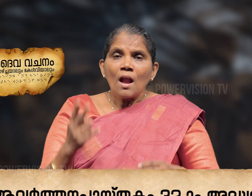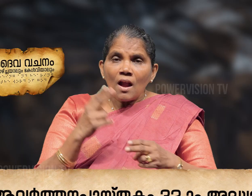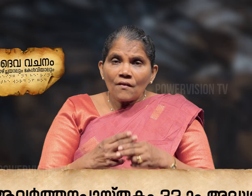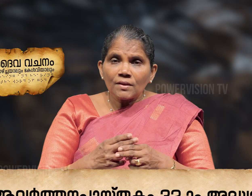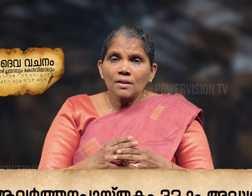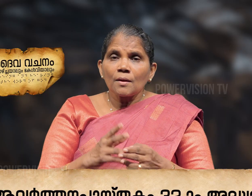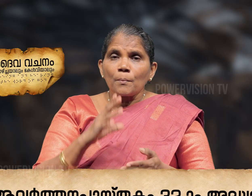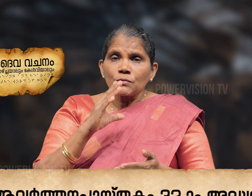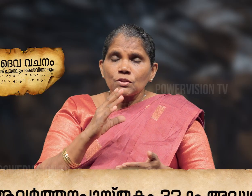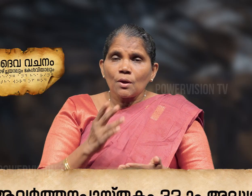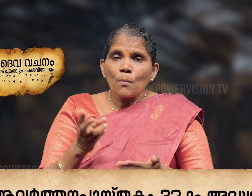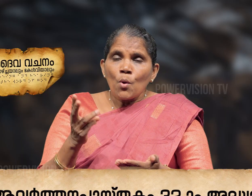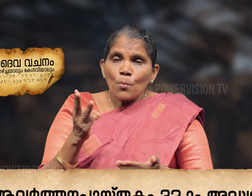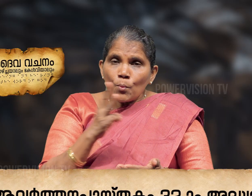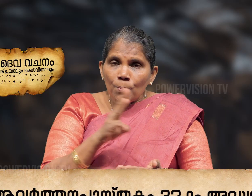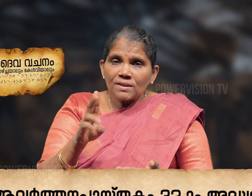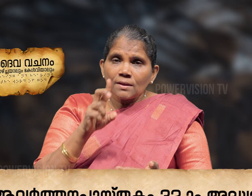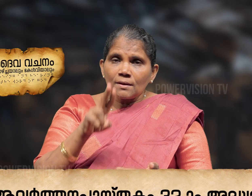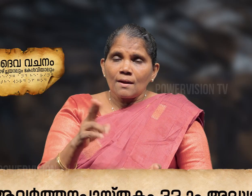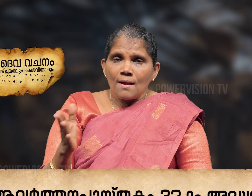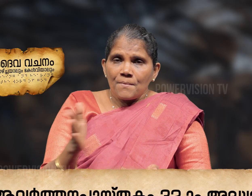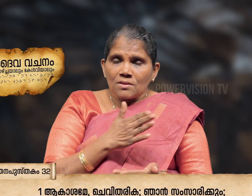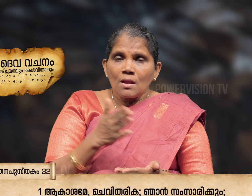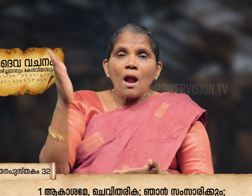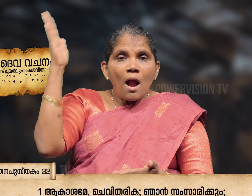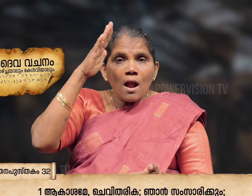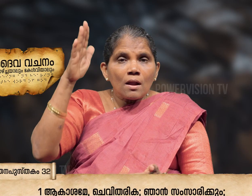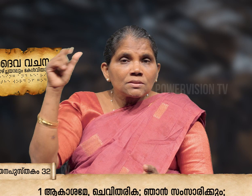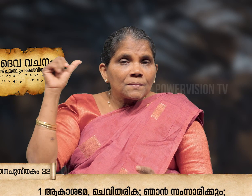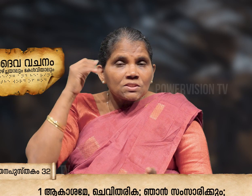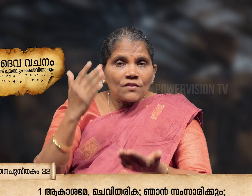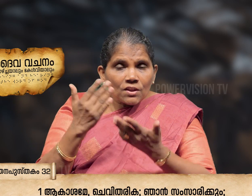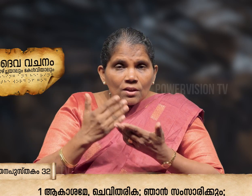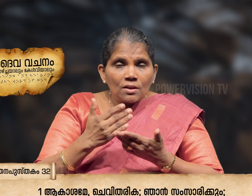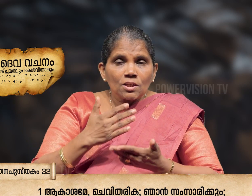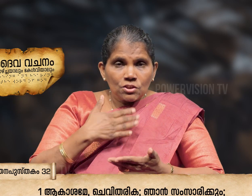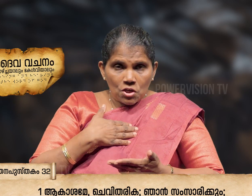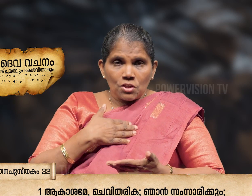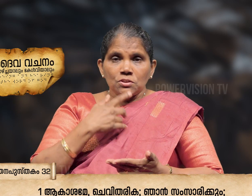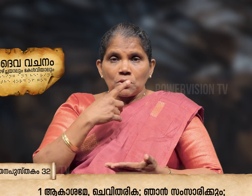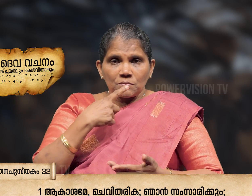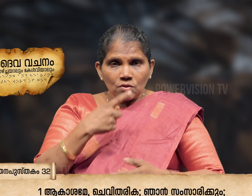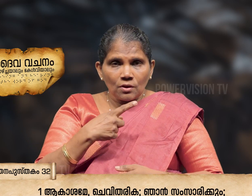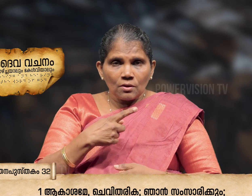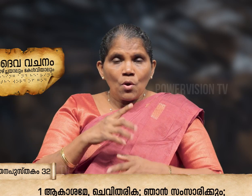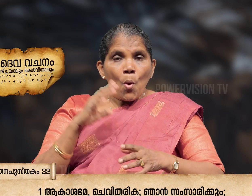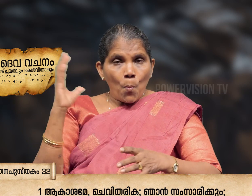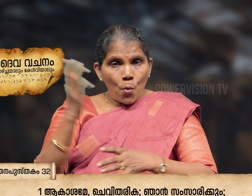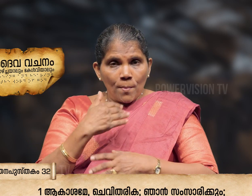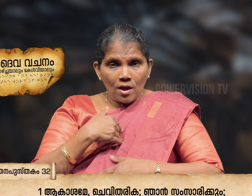ആവർത്തന പുസ്തകം 32 അധ്യായം. ആകാശമേ ചെവി തരിക, ഞാൻ സംസാരിക്കും. ഭൂമി എന്റെ